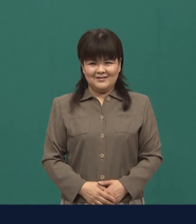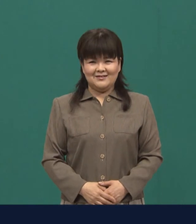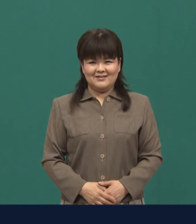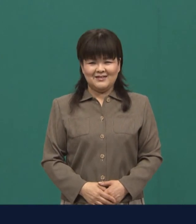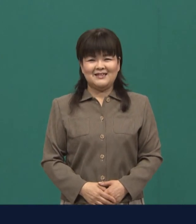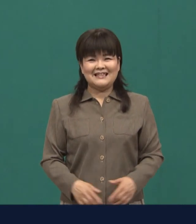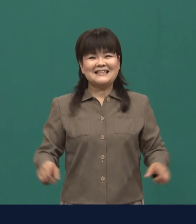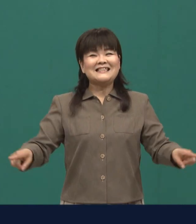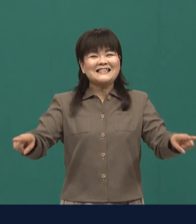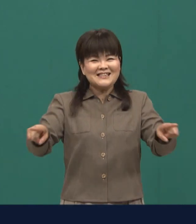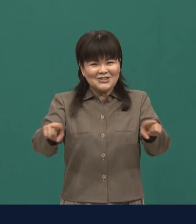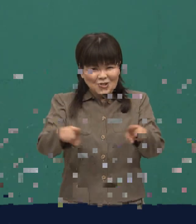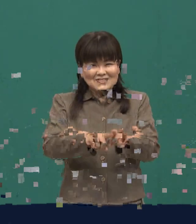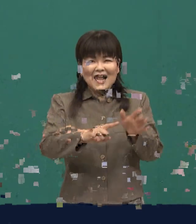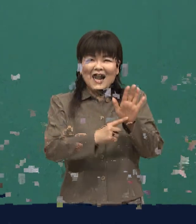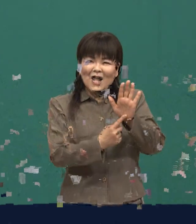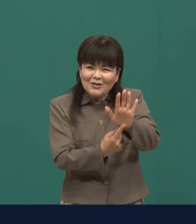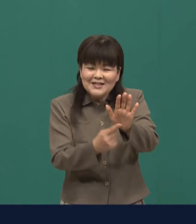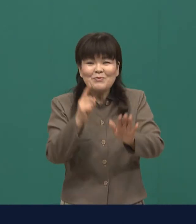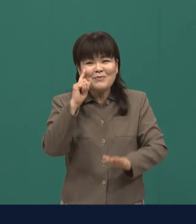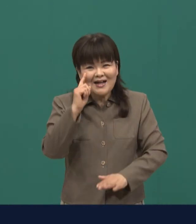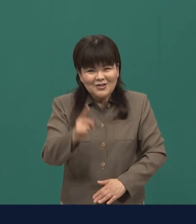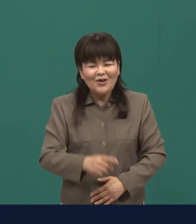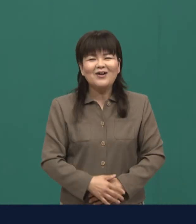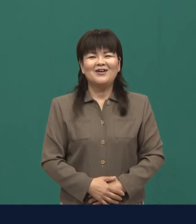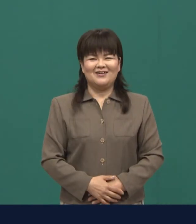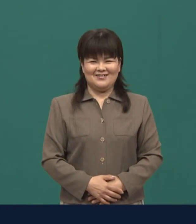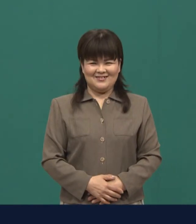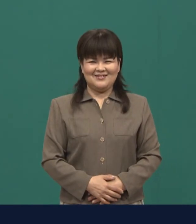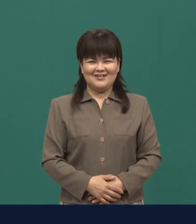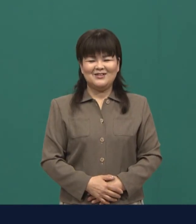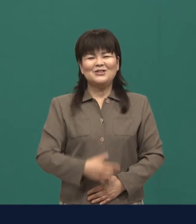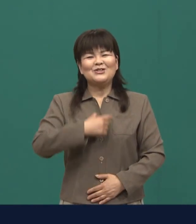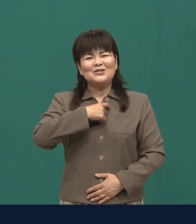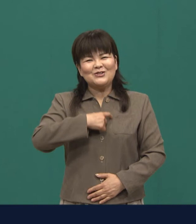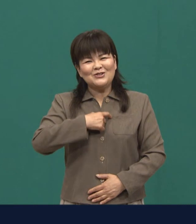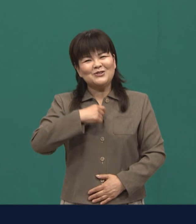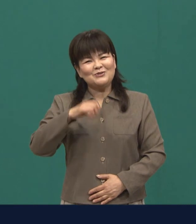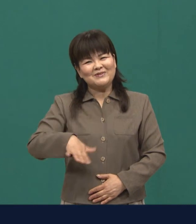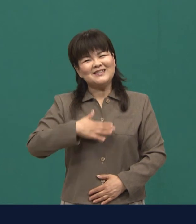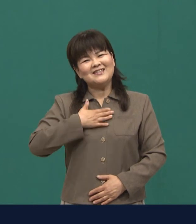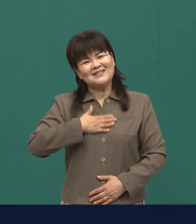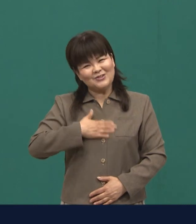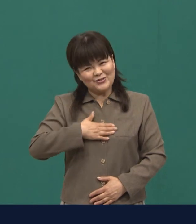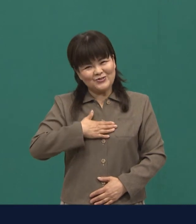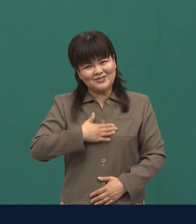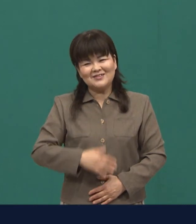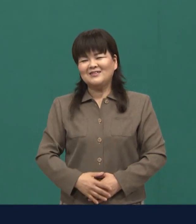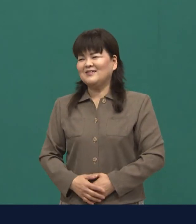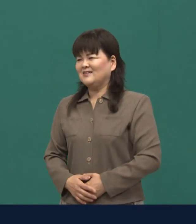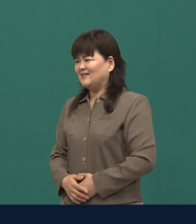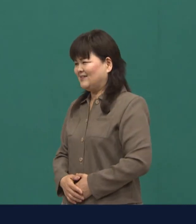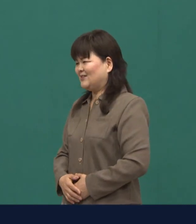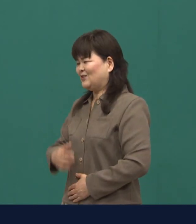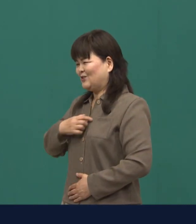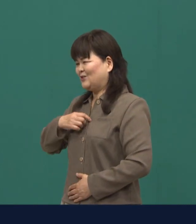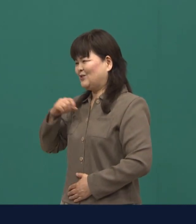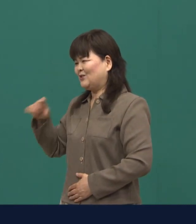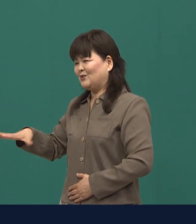胸の前で軽く上下します。一緒に表してみましょう。クールビ